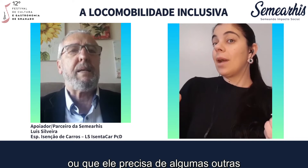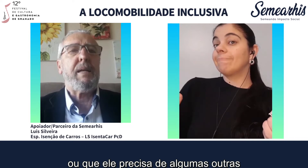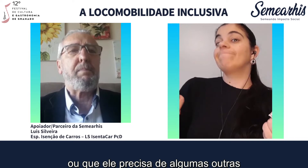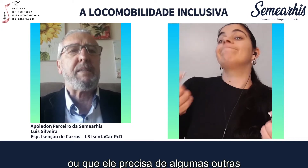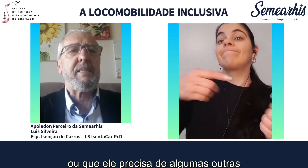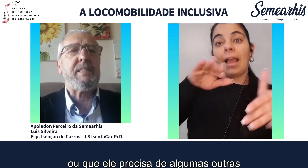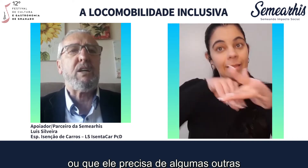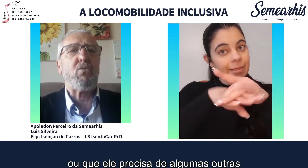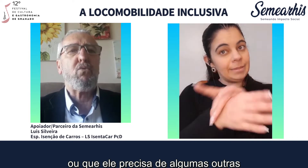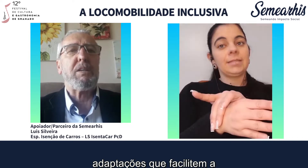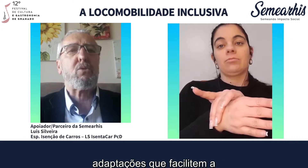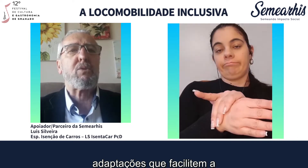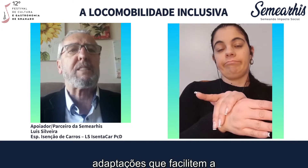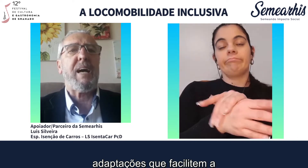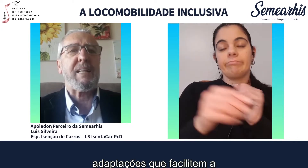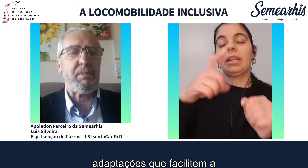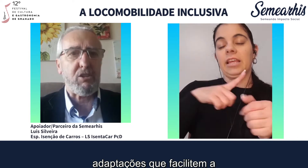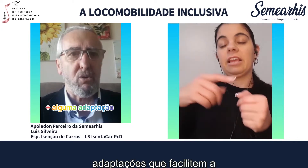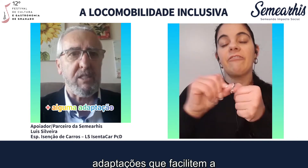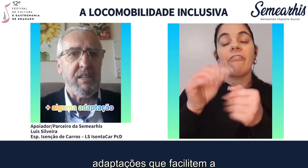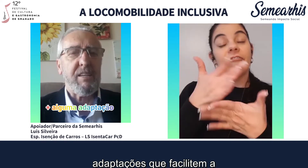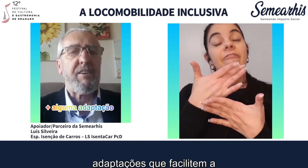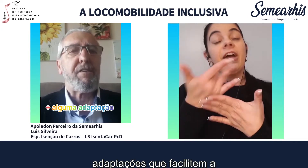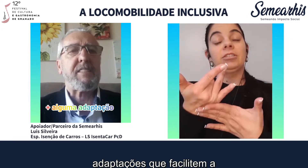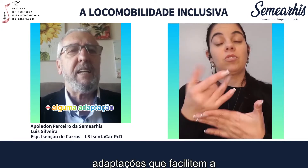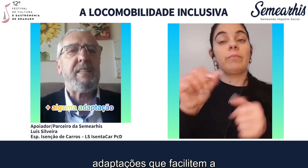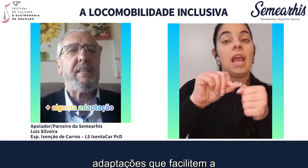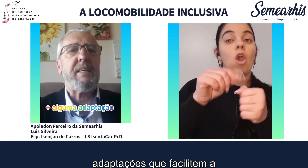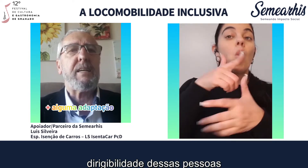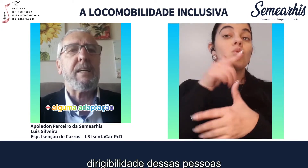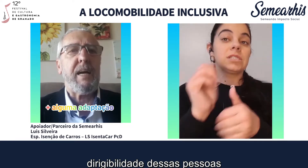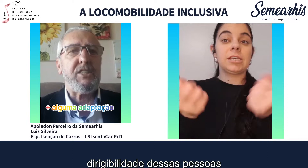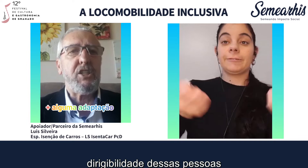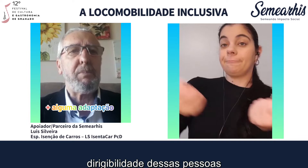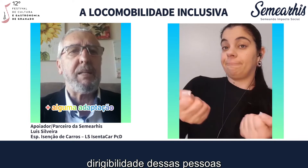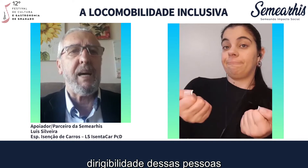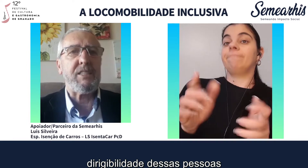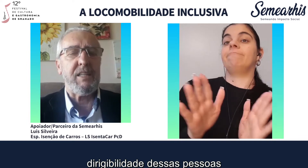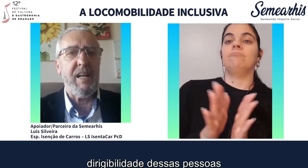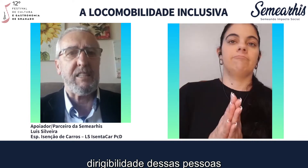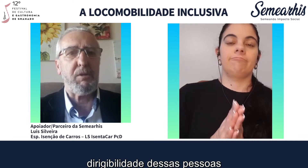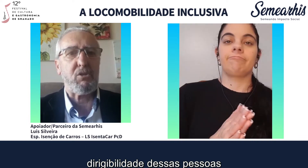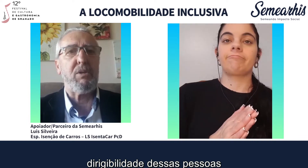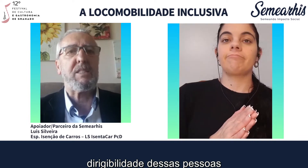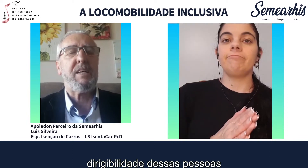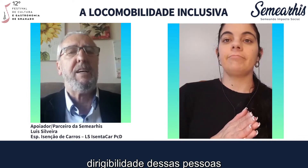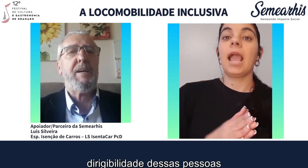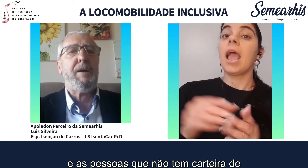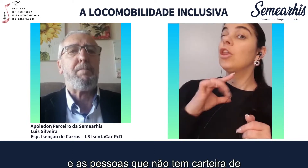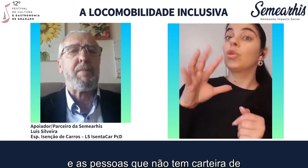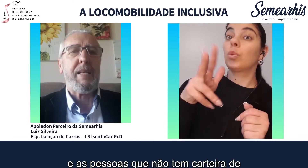que ele precise de algumas outras adaptações que facilitem a dirigibilidade dessas